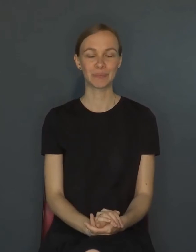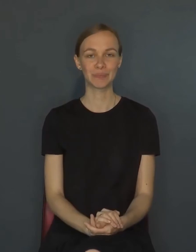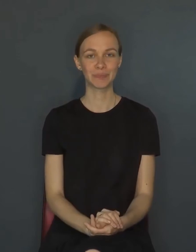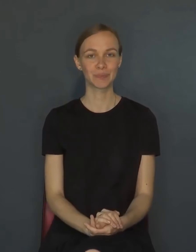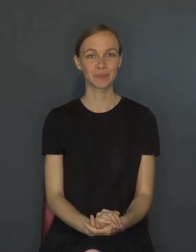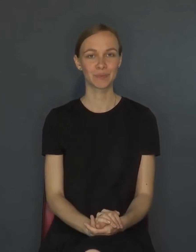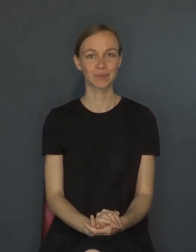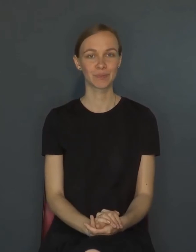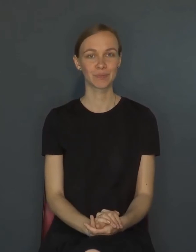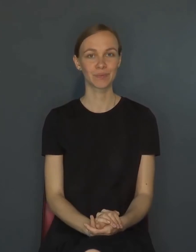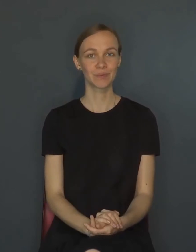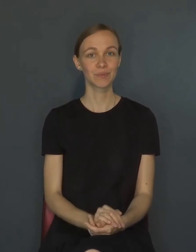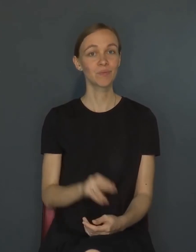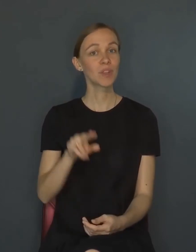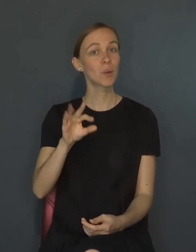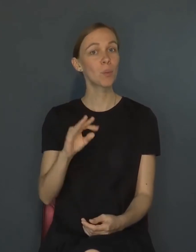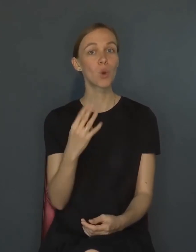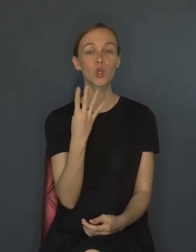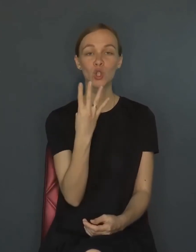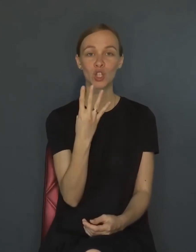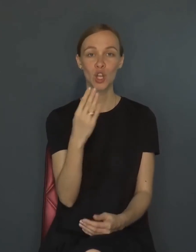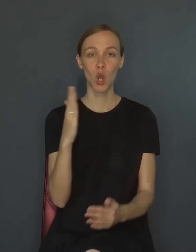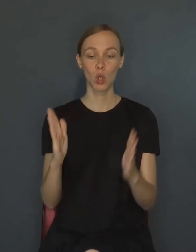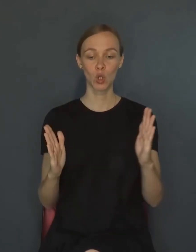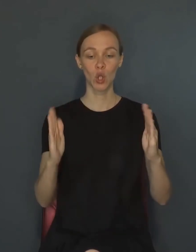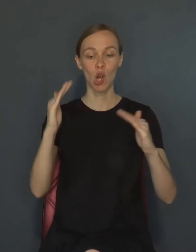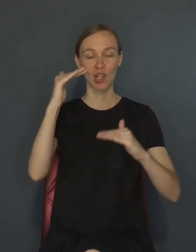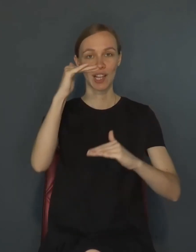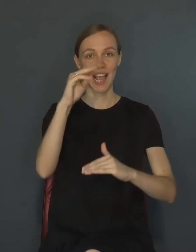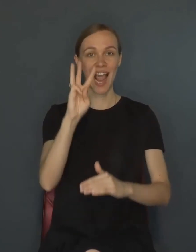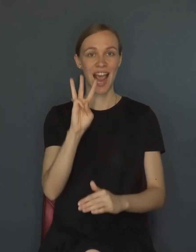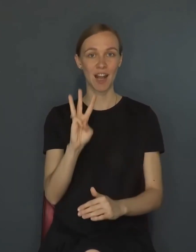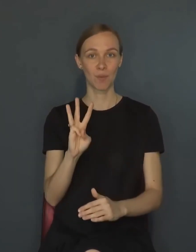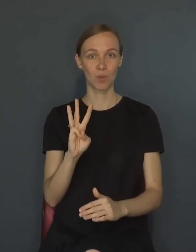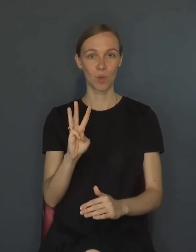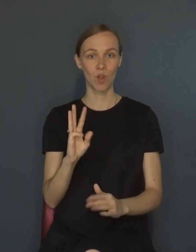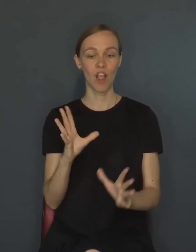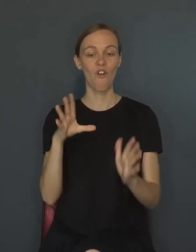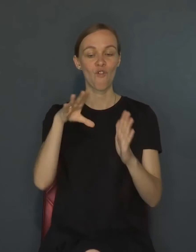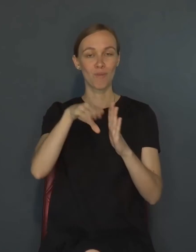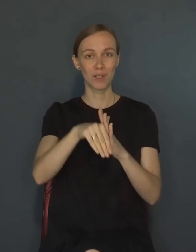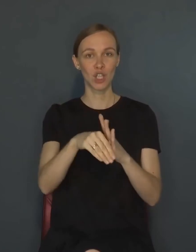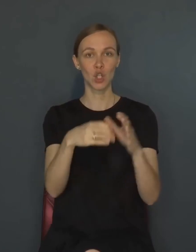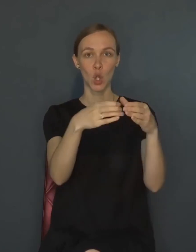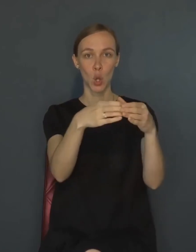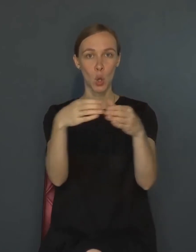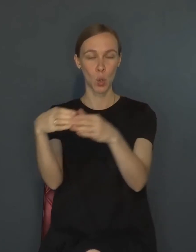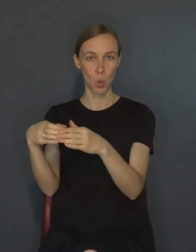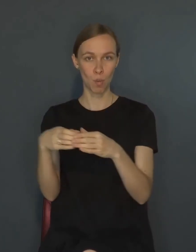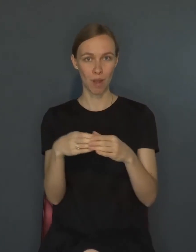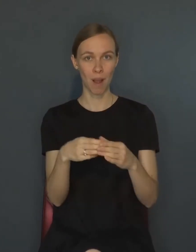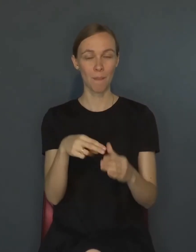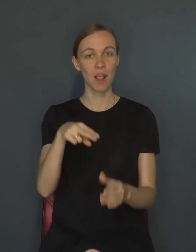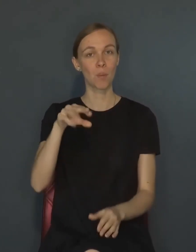По чотирьох сторонах гербового поля вміщено групами по три латинські